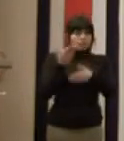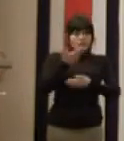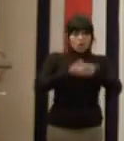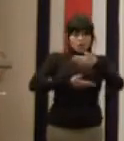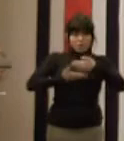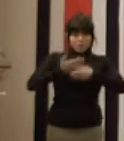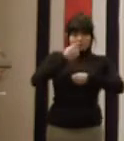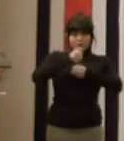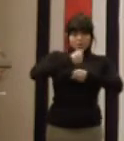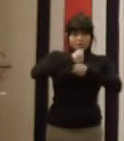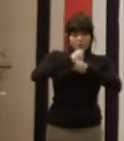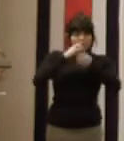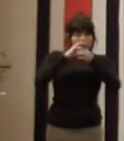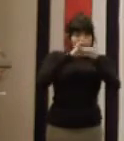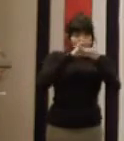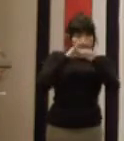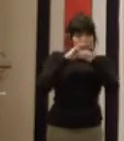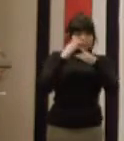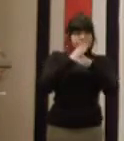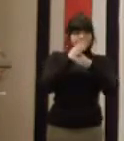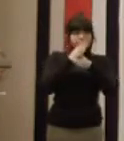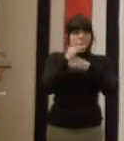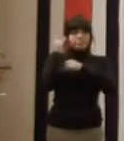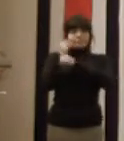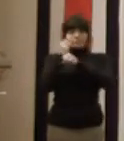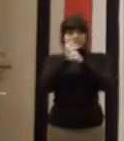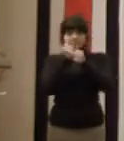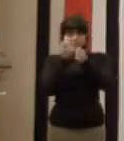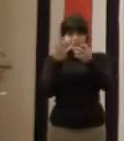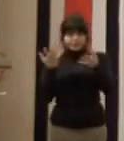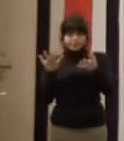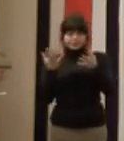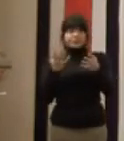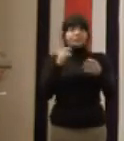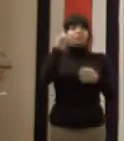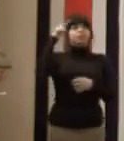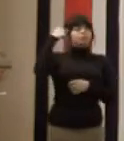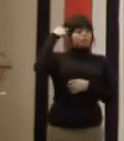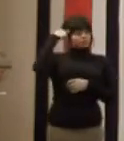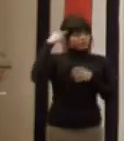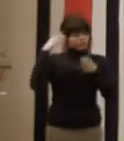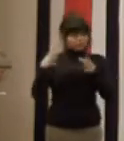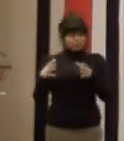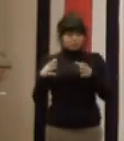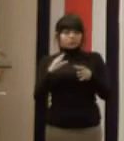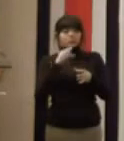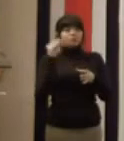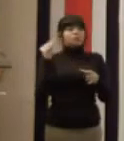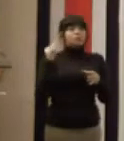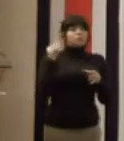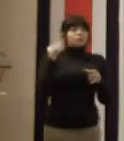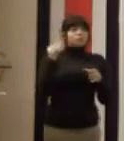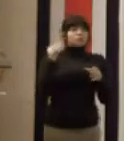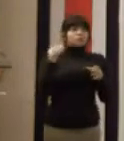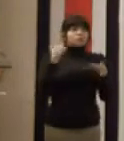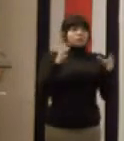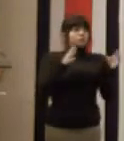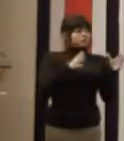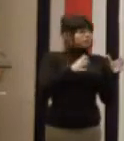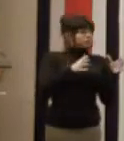cooperación, de trabajo conjunto entre las instituciones públicas gubernamentales y